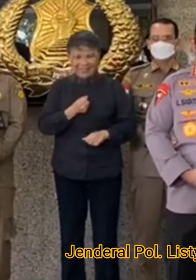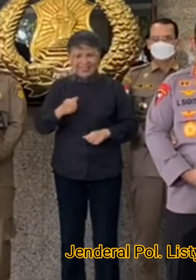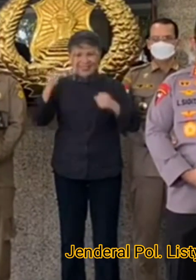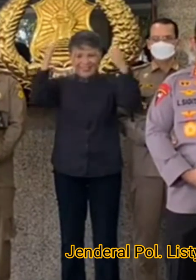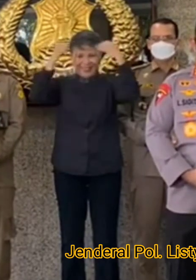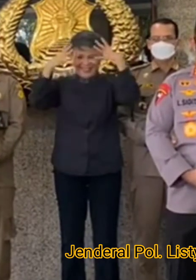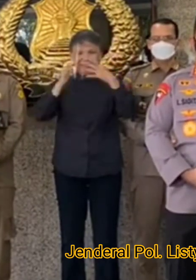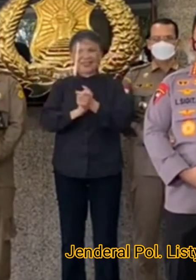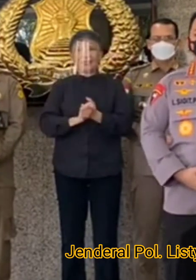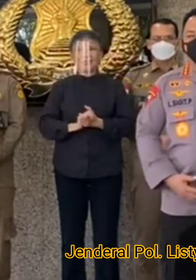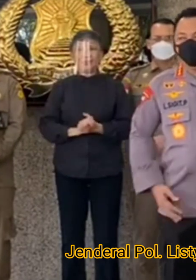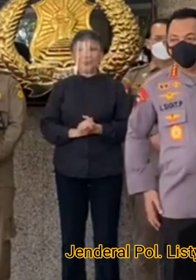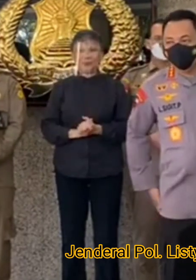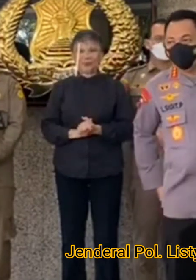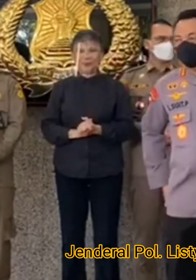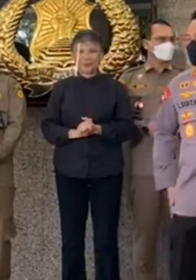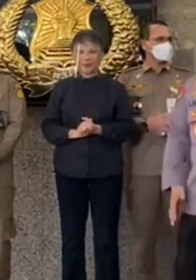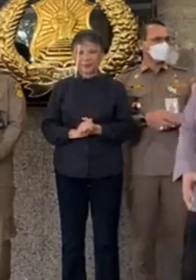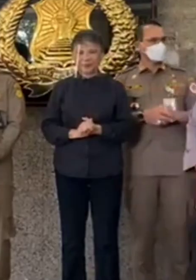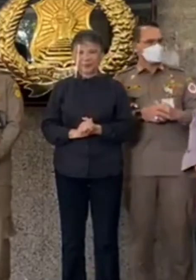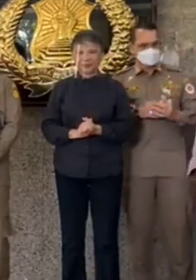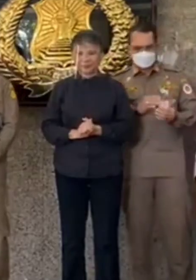warohmatullohi wabarokatuh